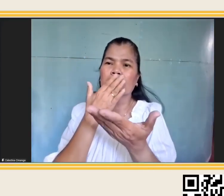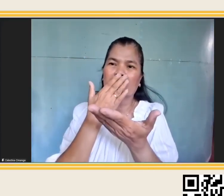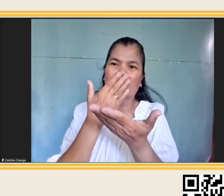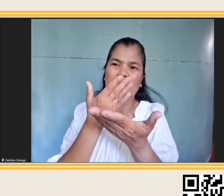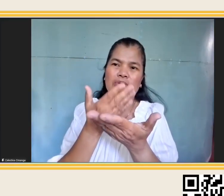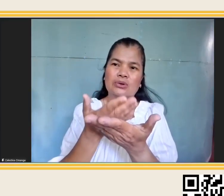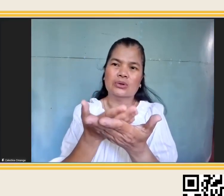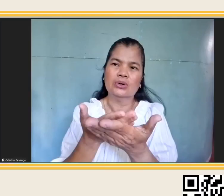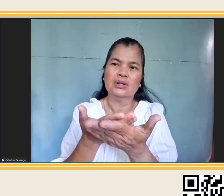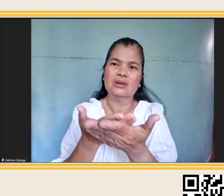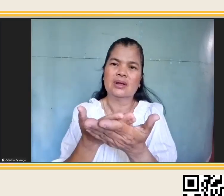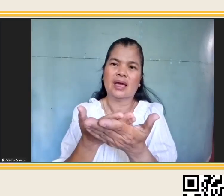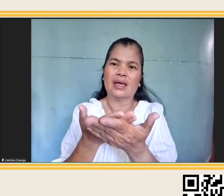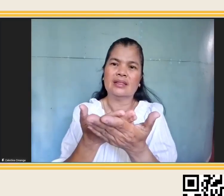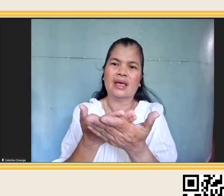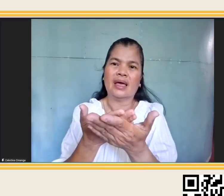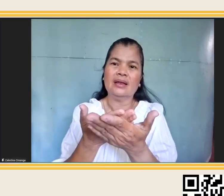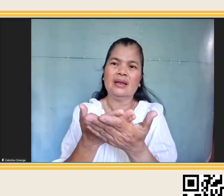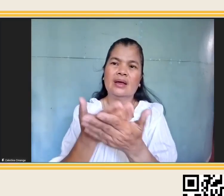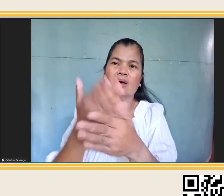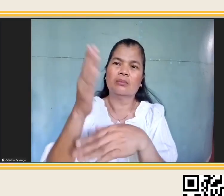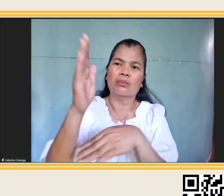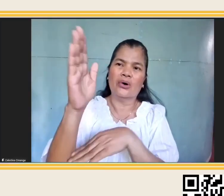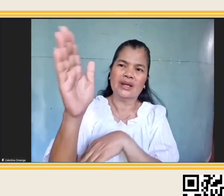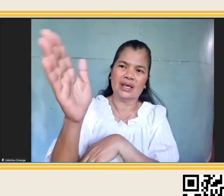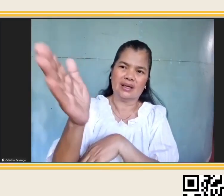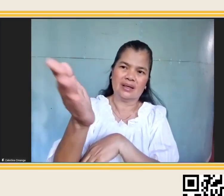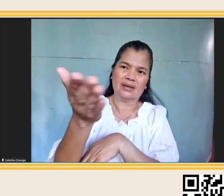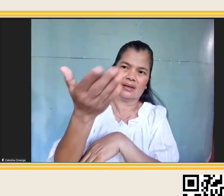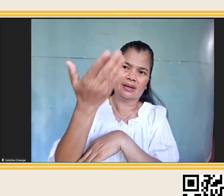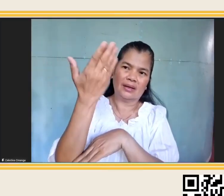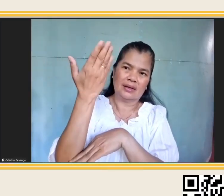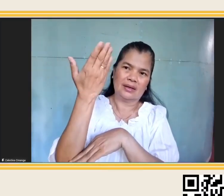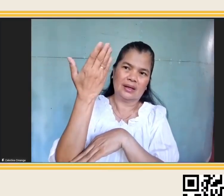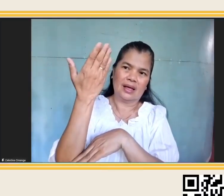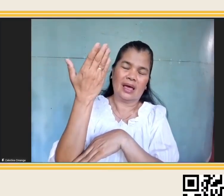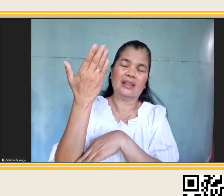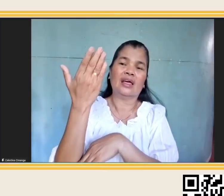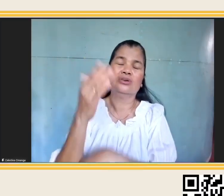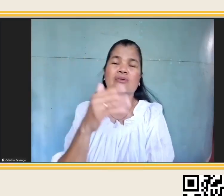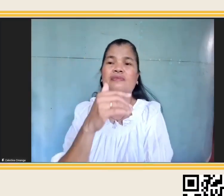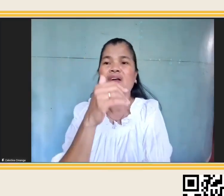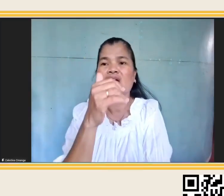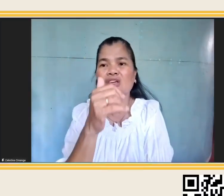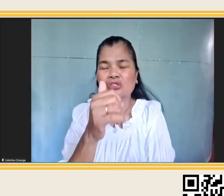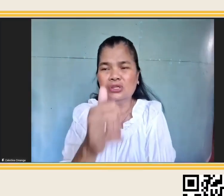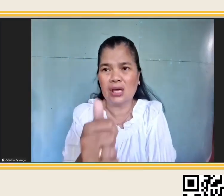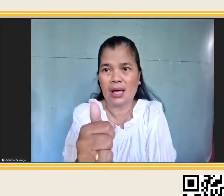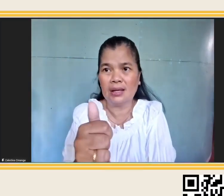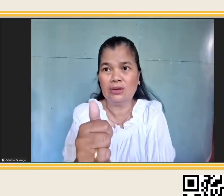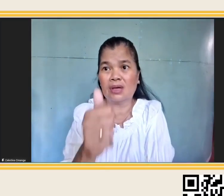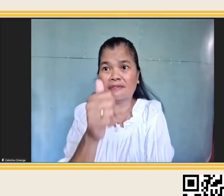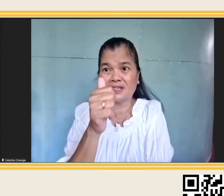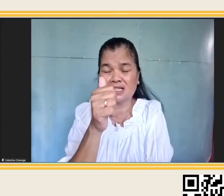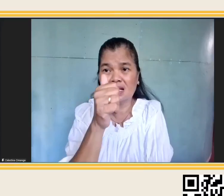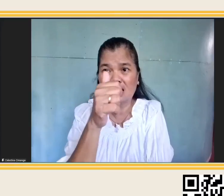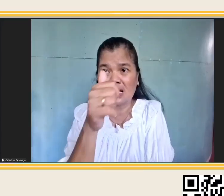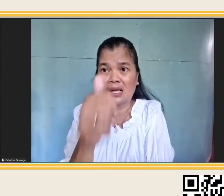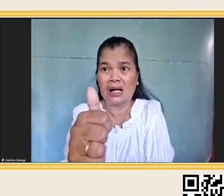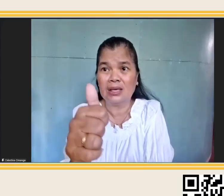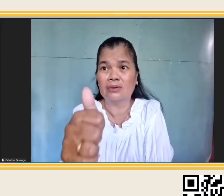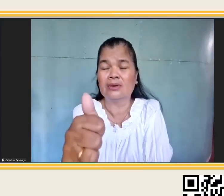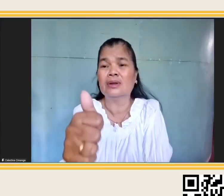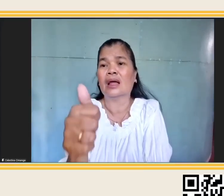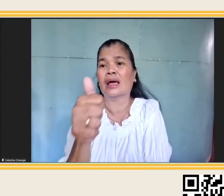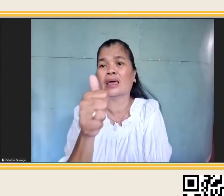Good, di ba ito yung good? And then, morning. And then yung variation niyan, yung FSL na